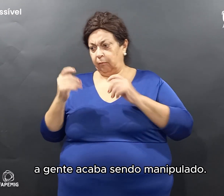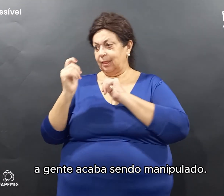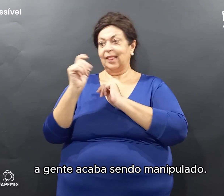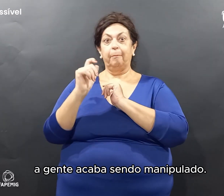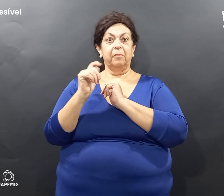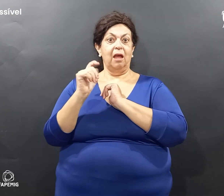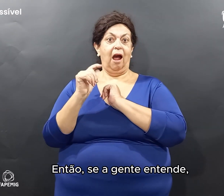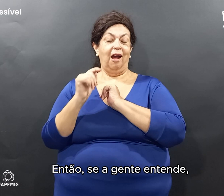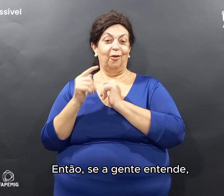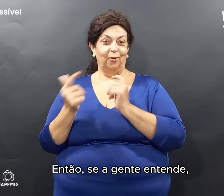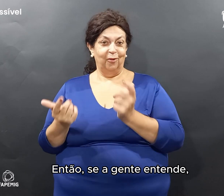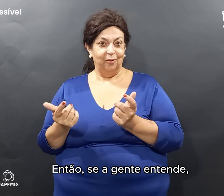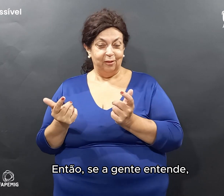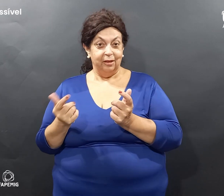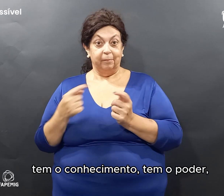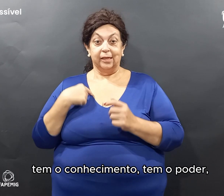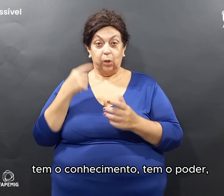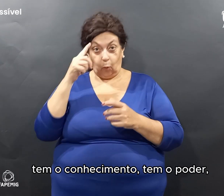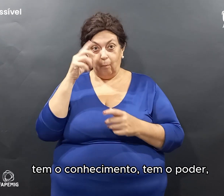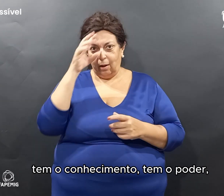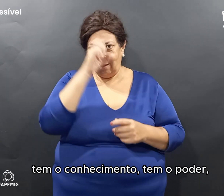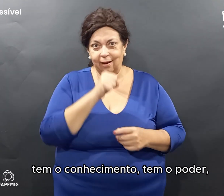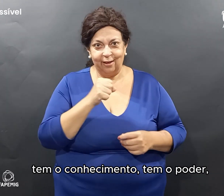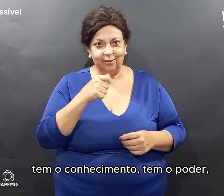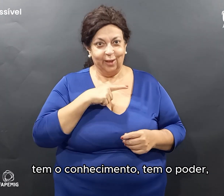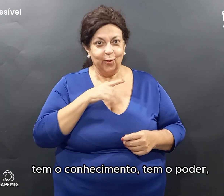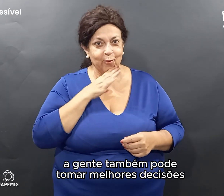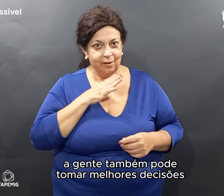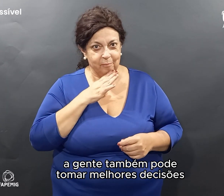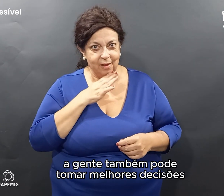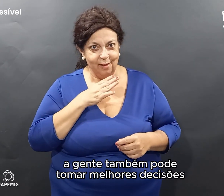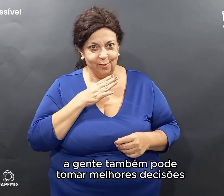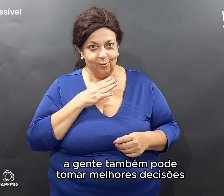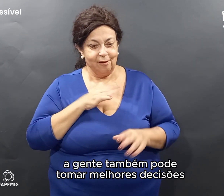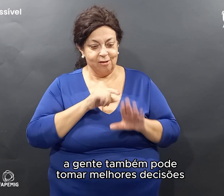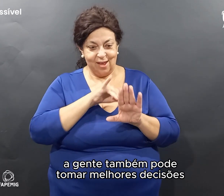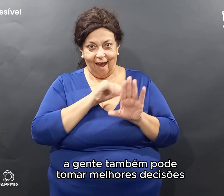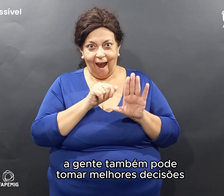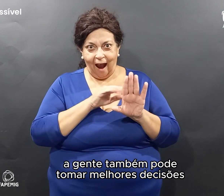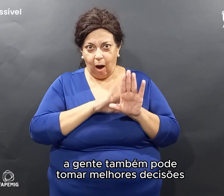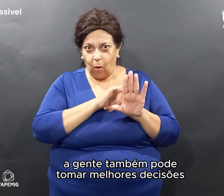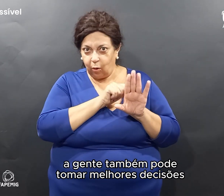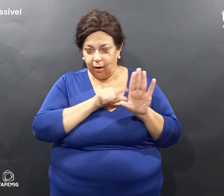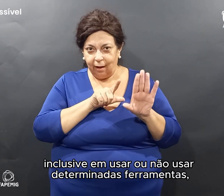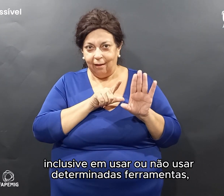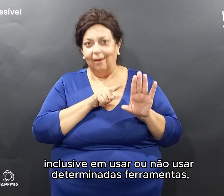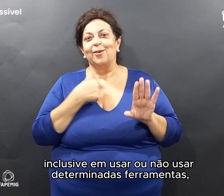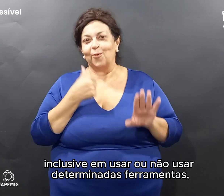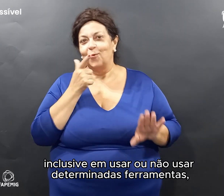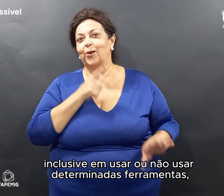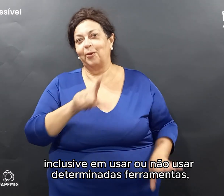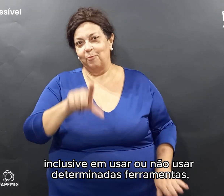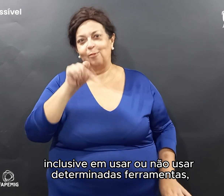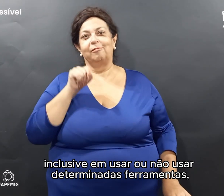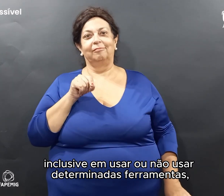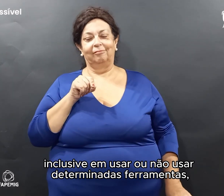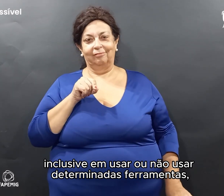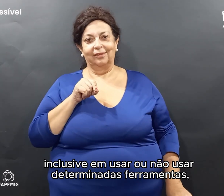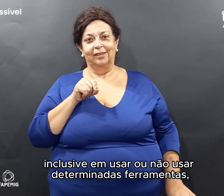manipulado. Então, se a gente entende, tem o conhecimento, tem o poder, a gente também pode tomar melhores decisões, inclusive em usar ou não usar